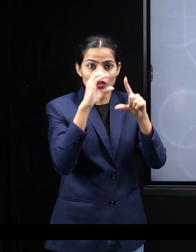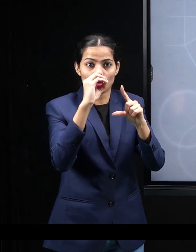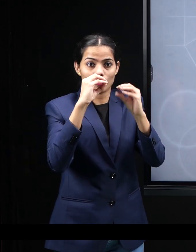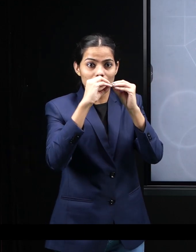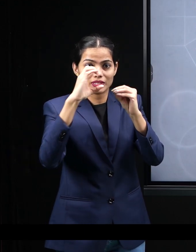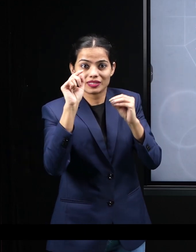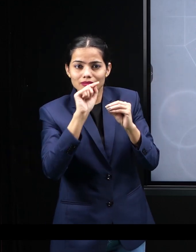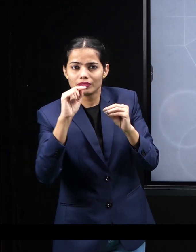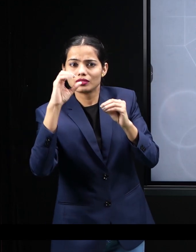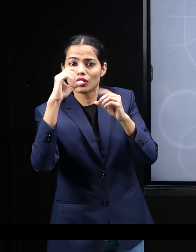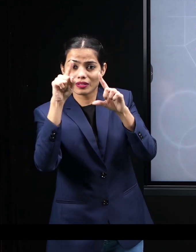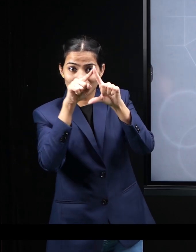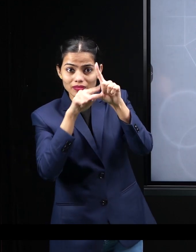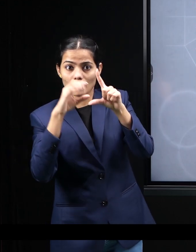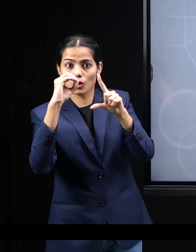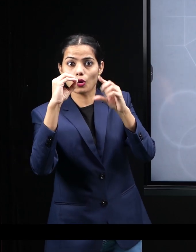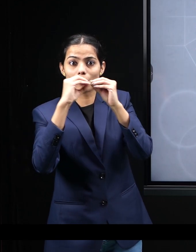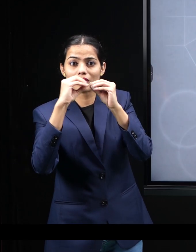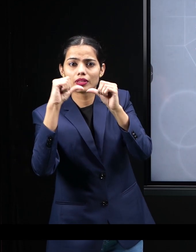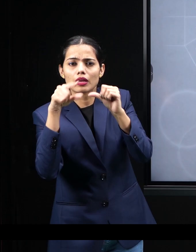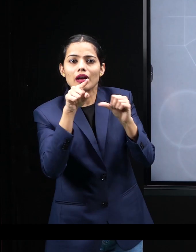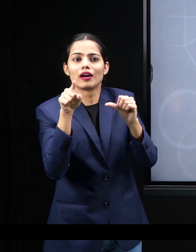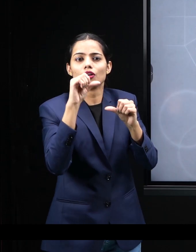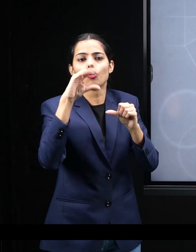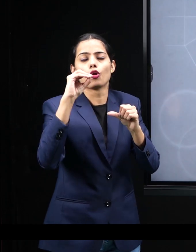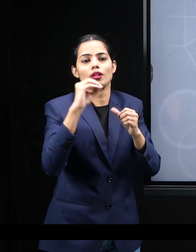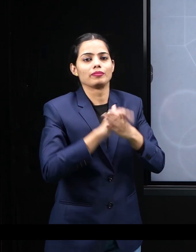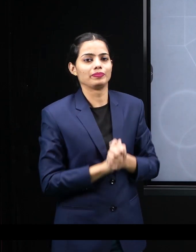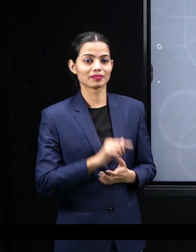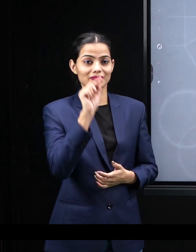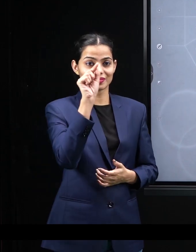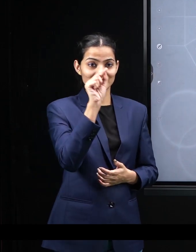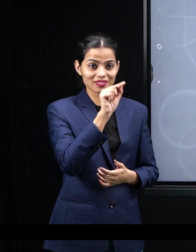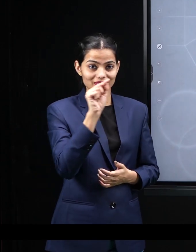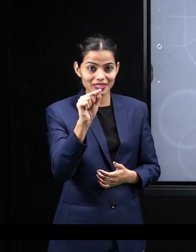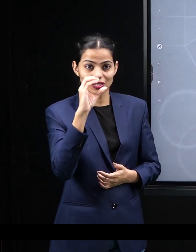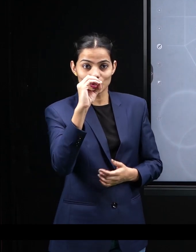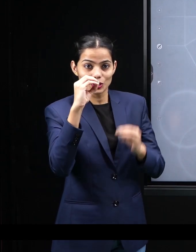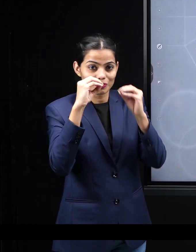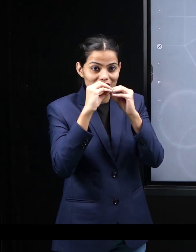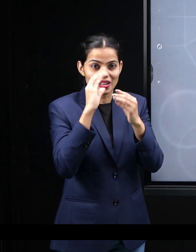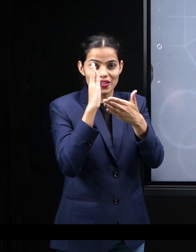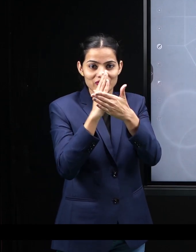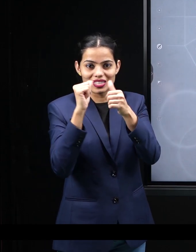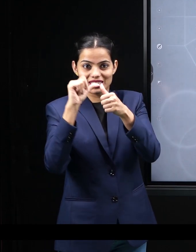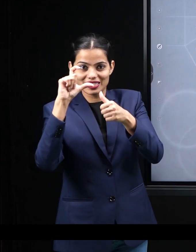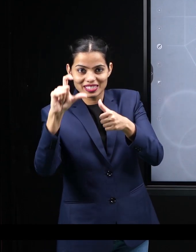குறுங்கோணம் OBC ஈடு குறுங்கோணம் OBA ஈடு 90 பாகை. எனவே OB செங்குத்து